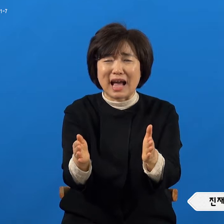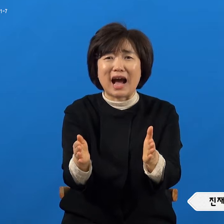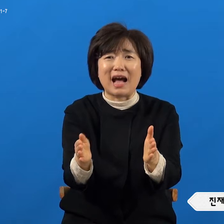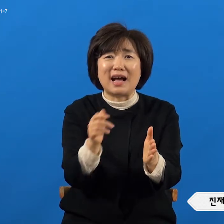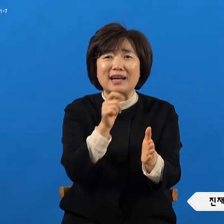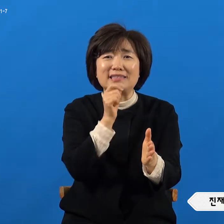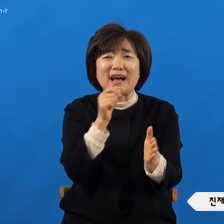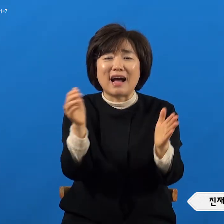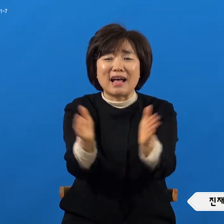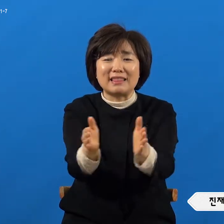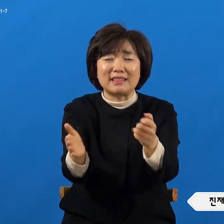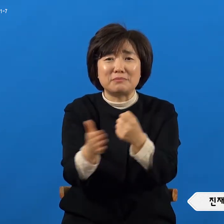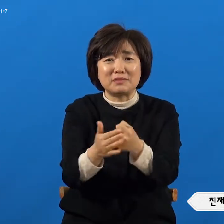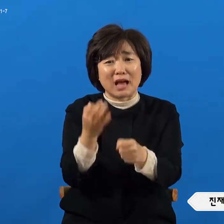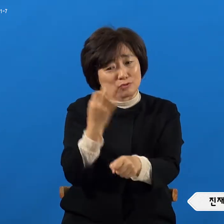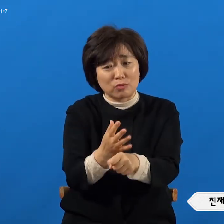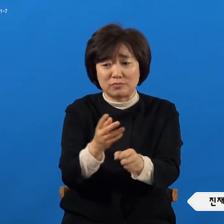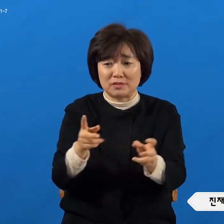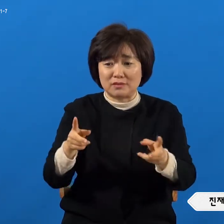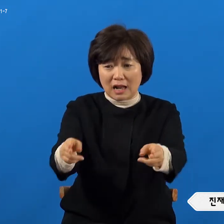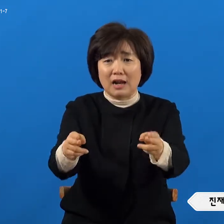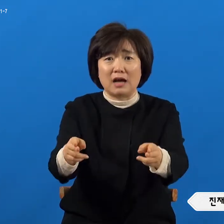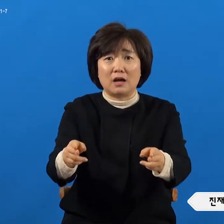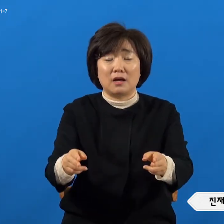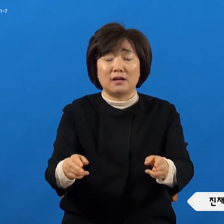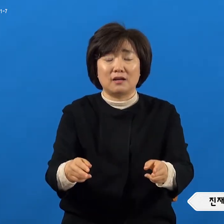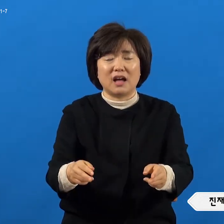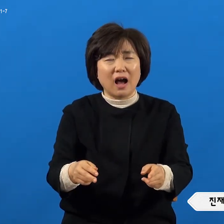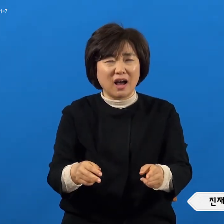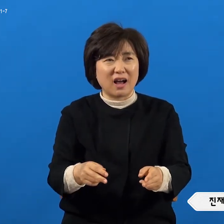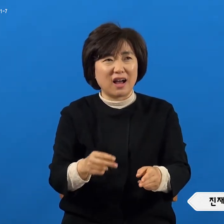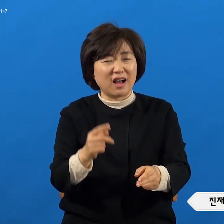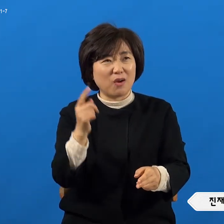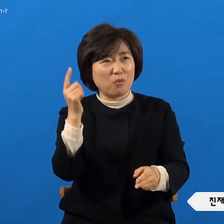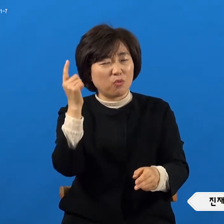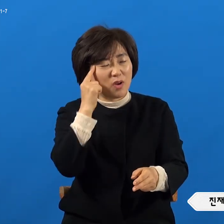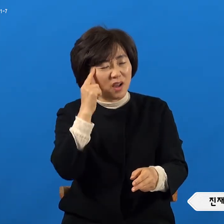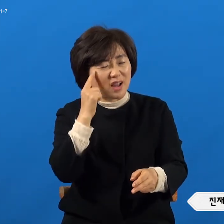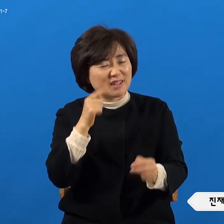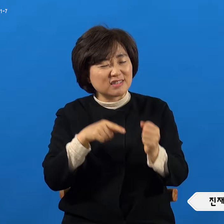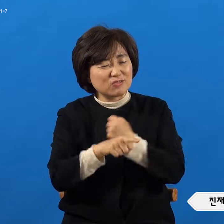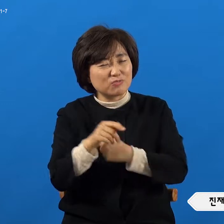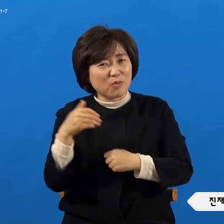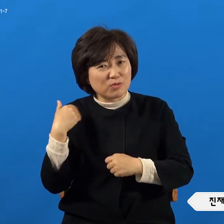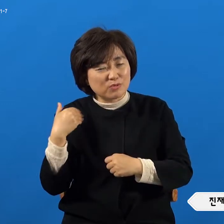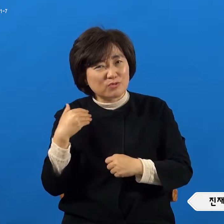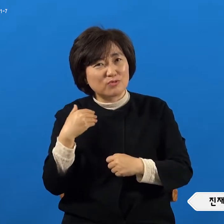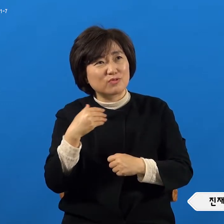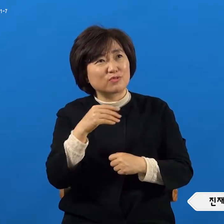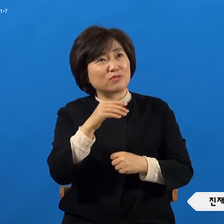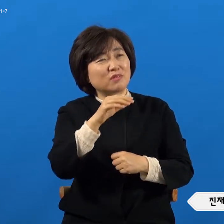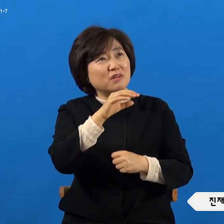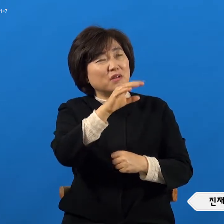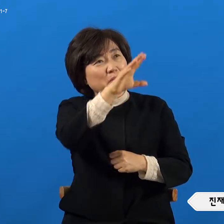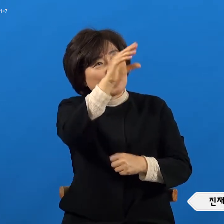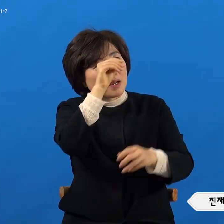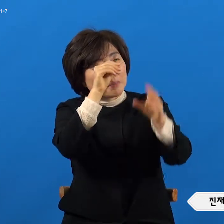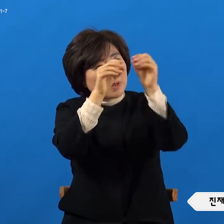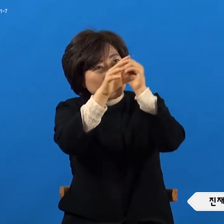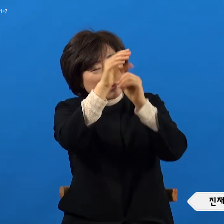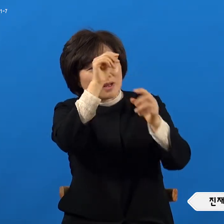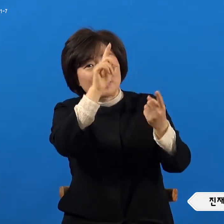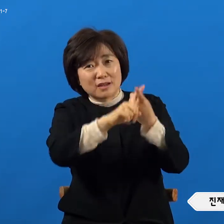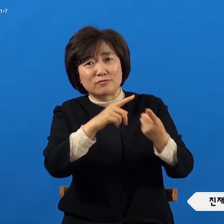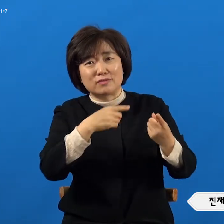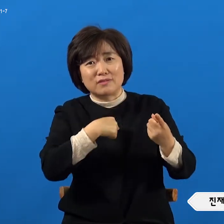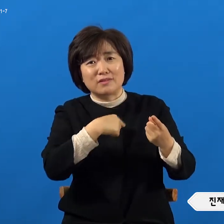이야기합니다. 왜 하는지 모르고 정말 하다 보니까 어느덧 반복되고 일상이